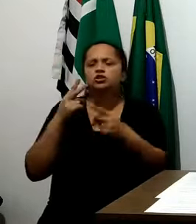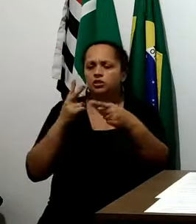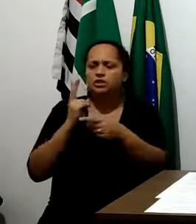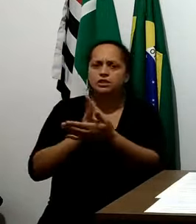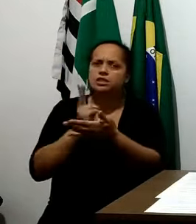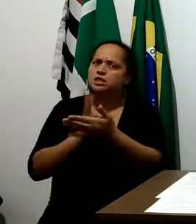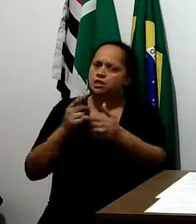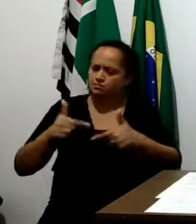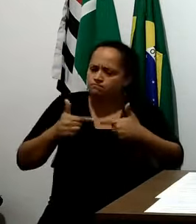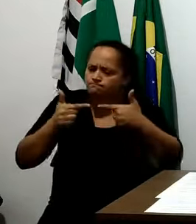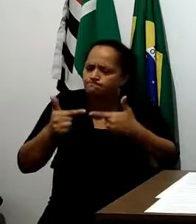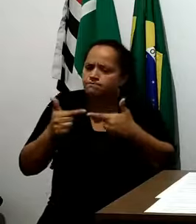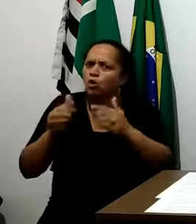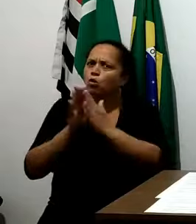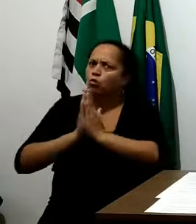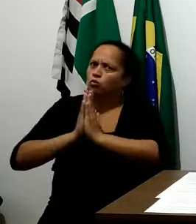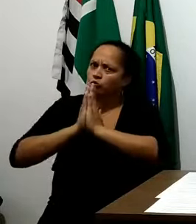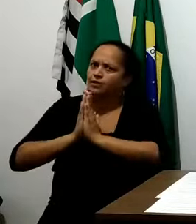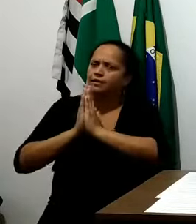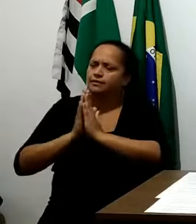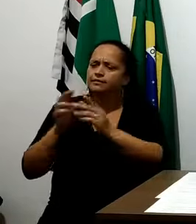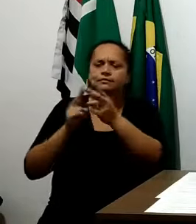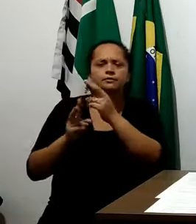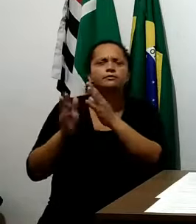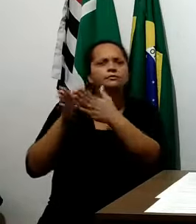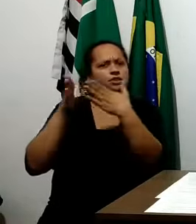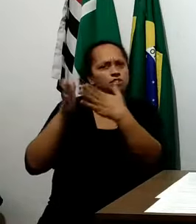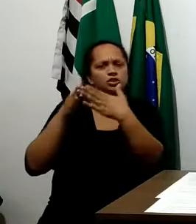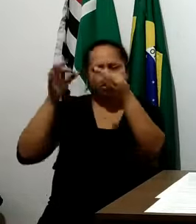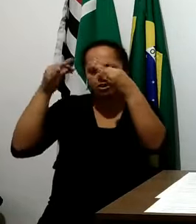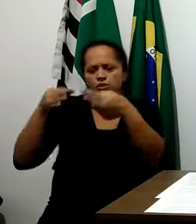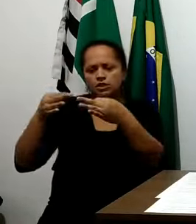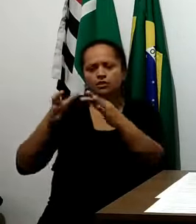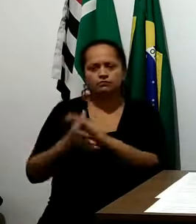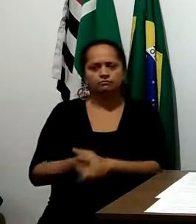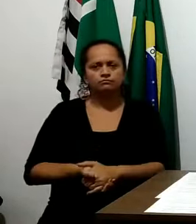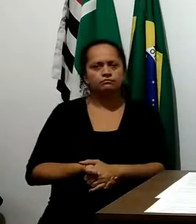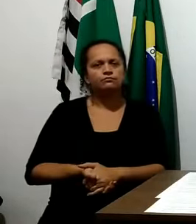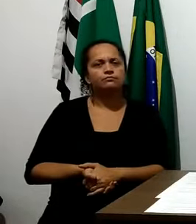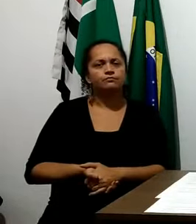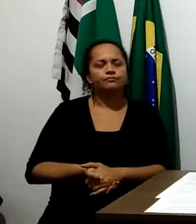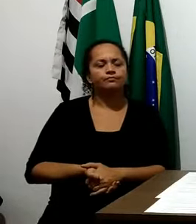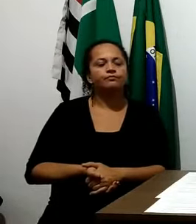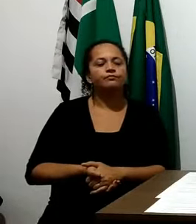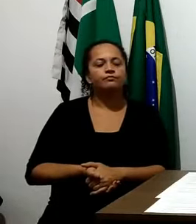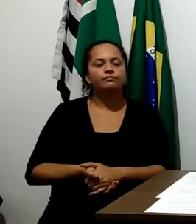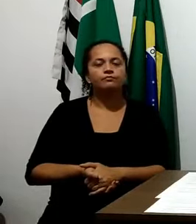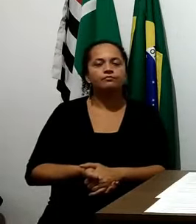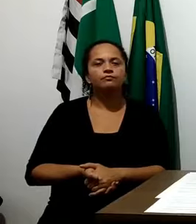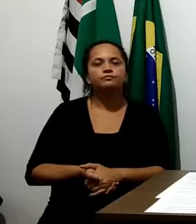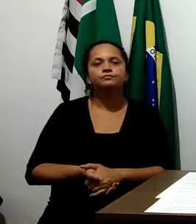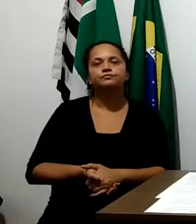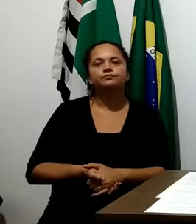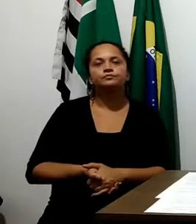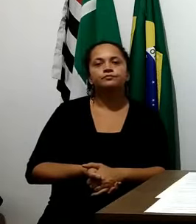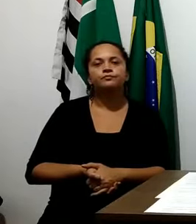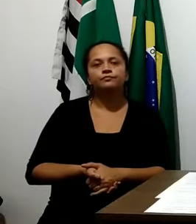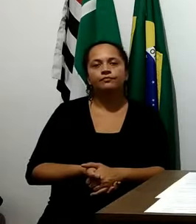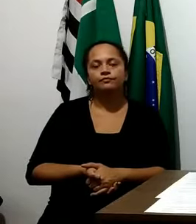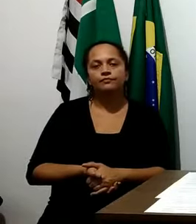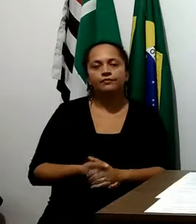na oração e de se orar de forma correta. E eu queria continuar abrindo com vocês em